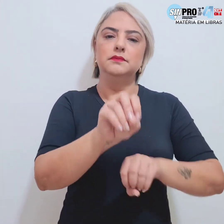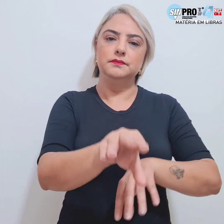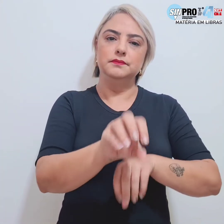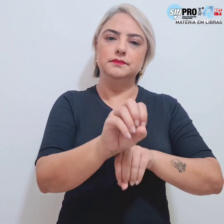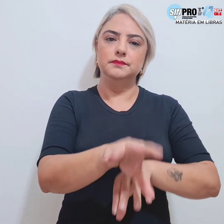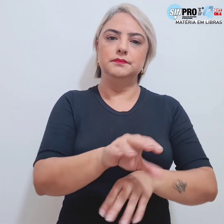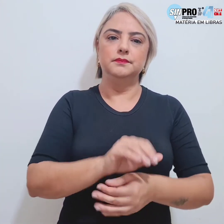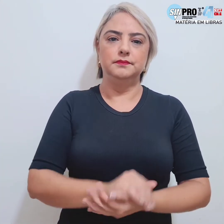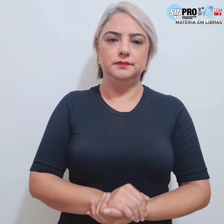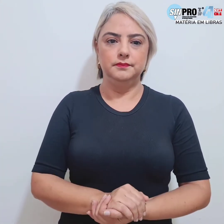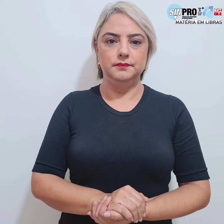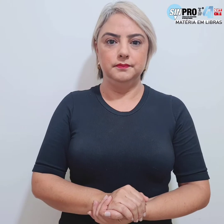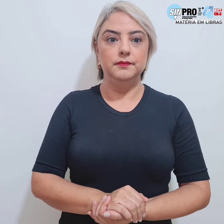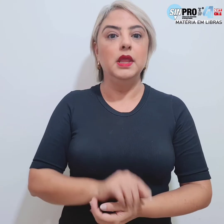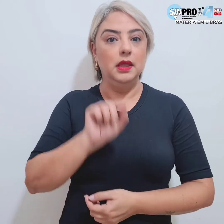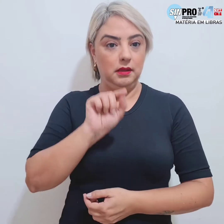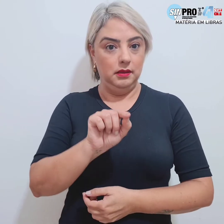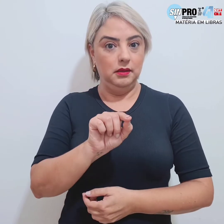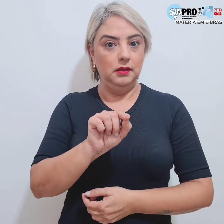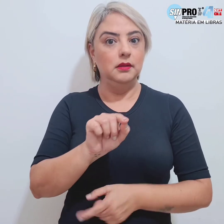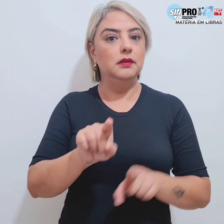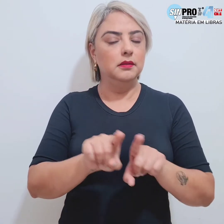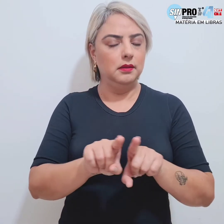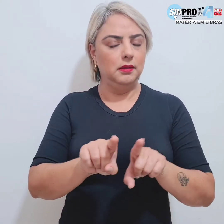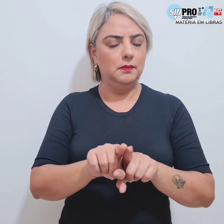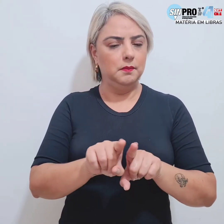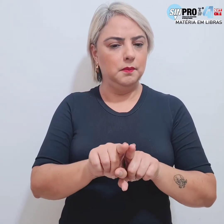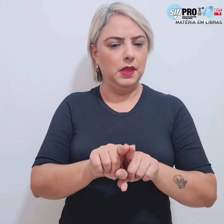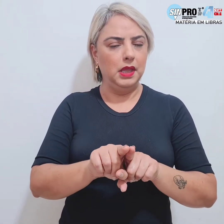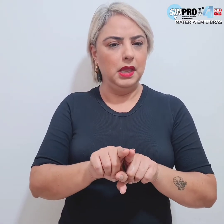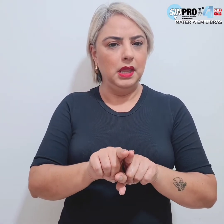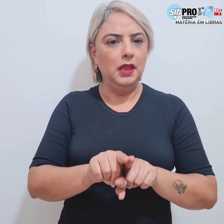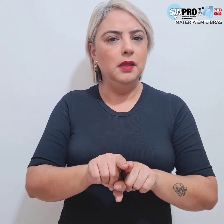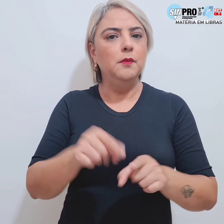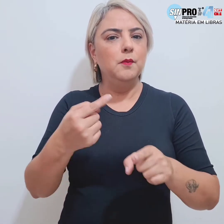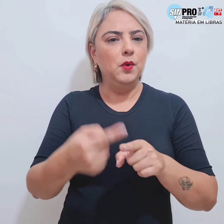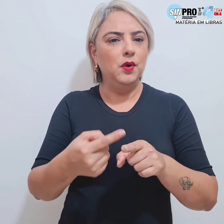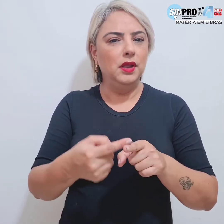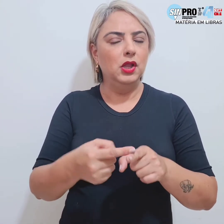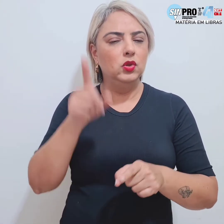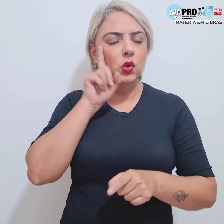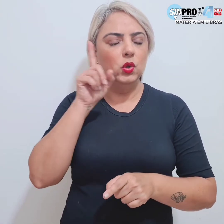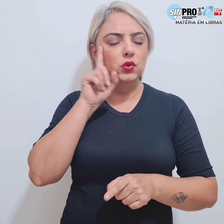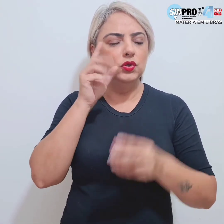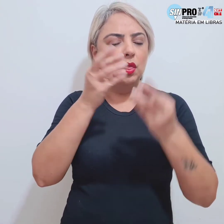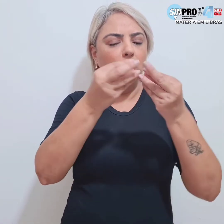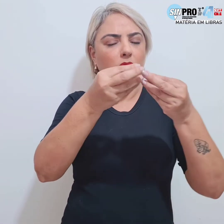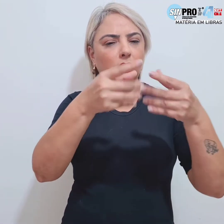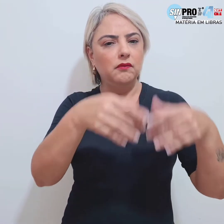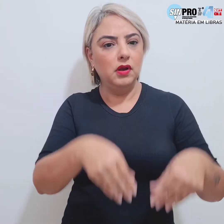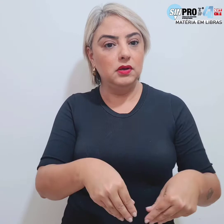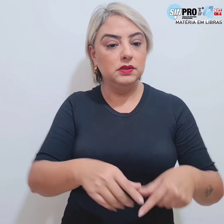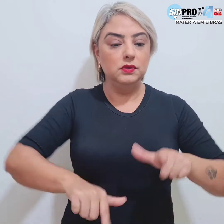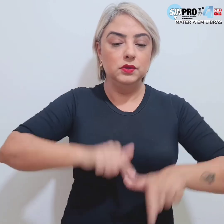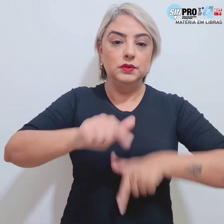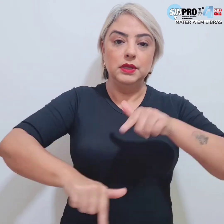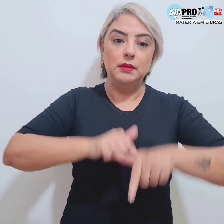à educação. E isso mesmo, frente à desvalorização imposta